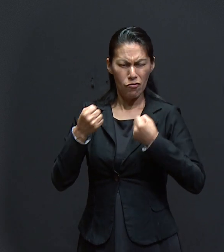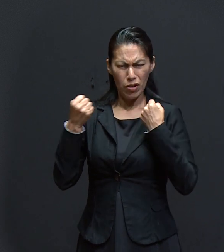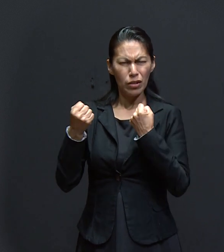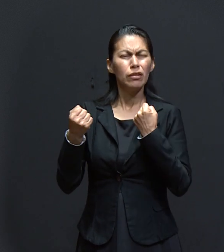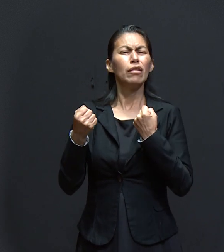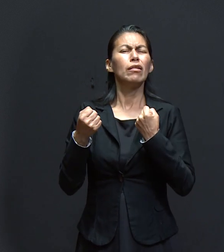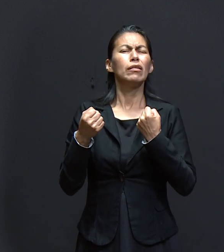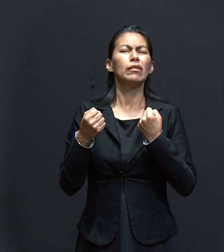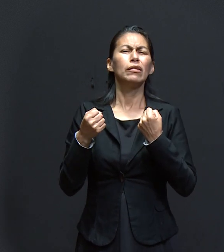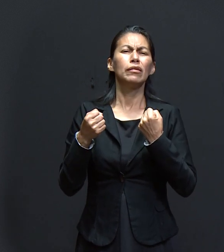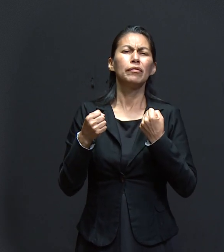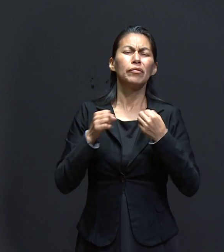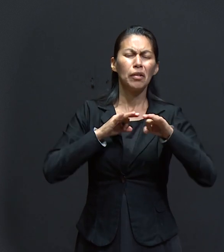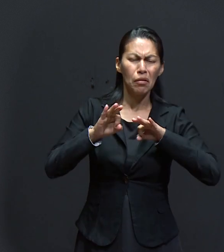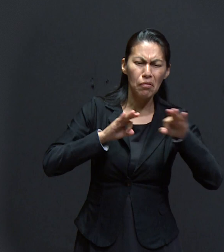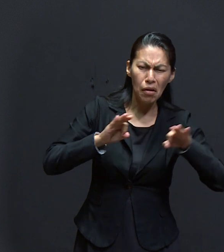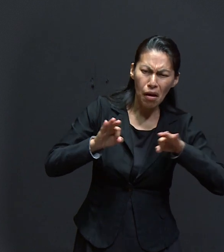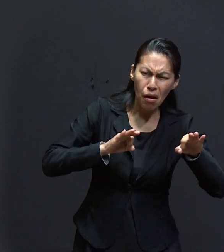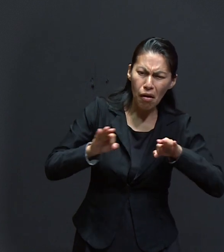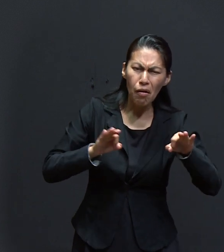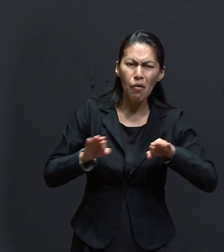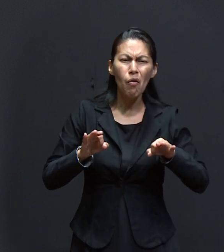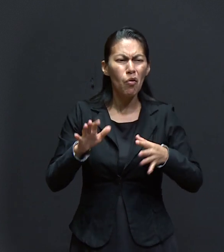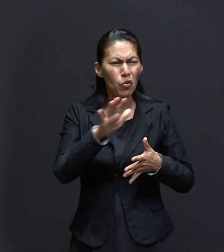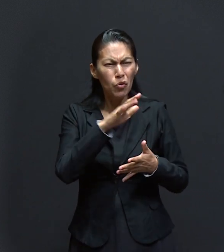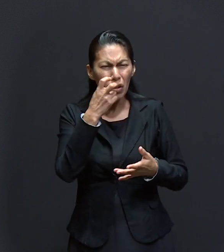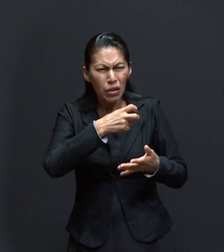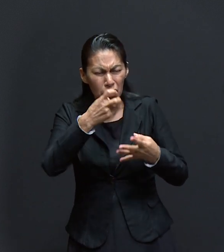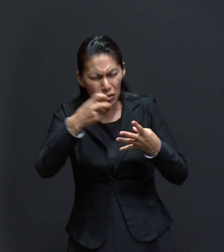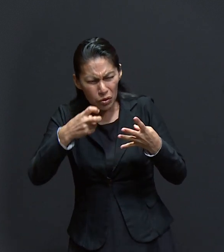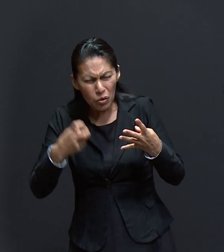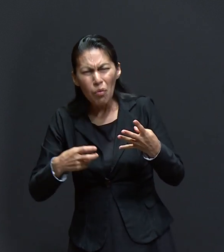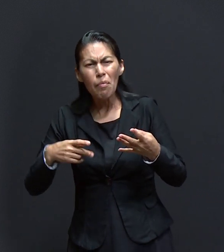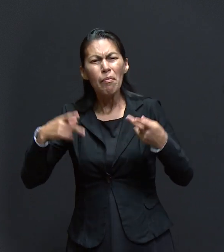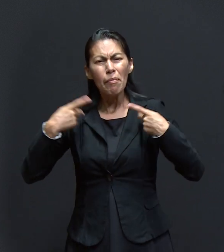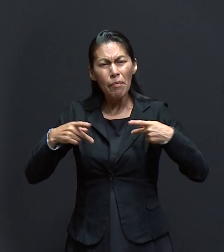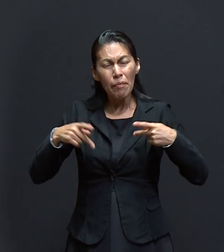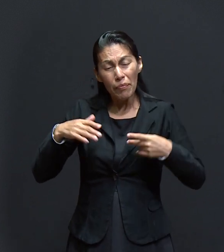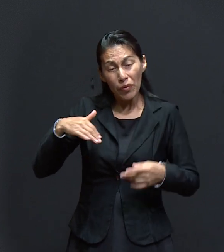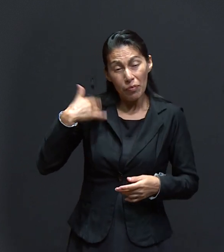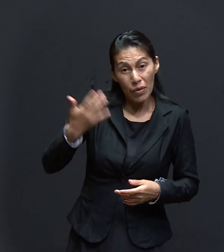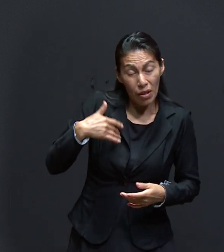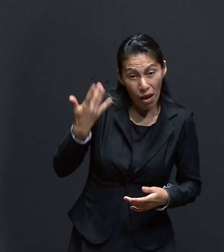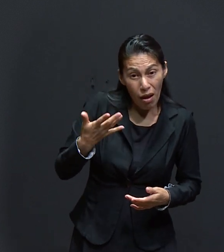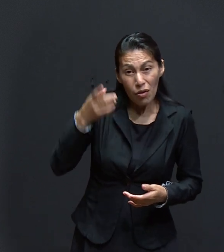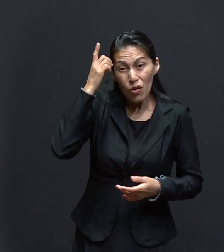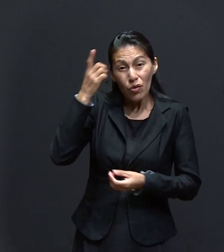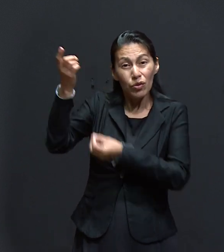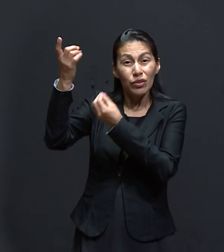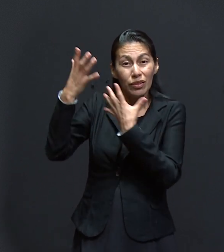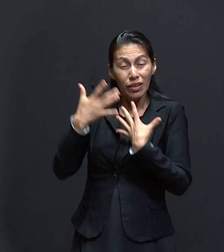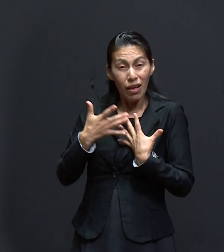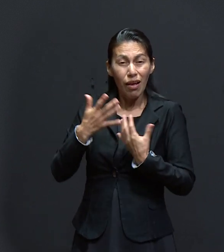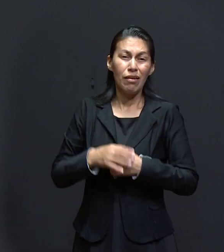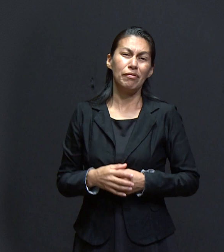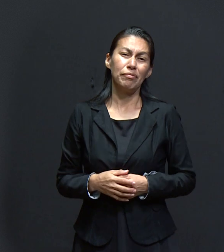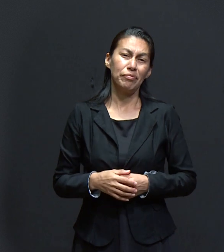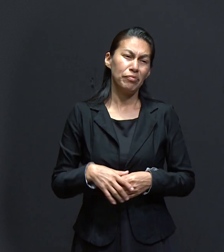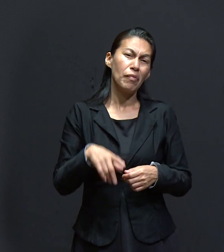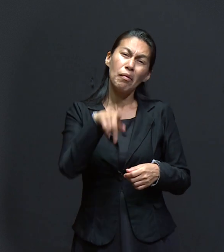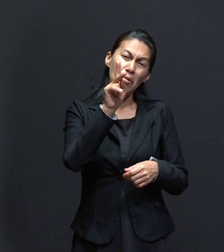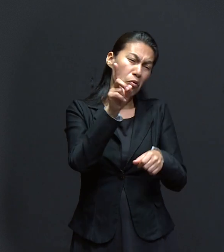por tener la juventud por tener un trabajo por tener que son milagros de dios pero en